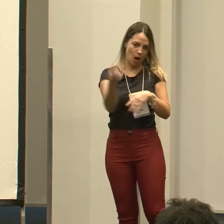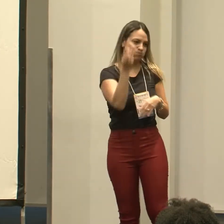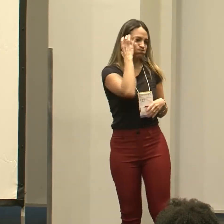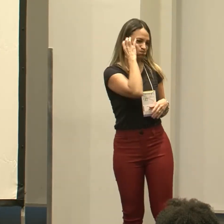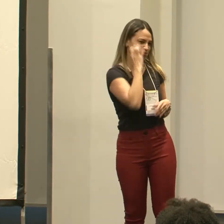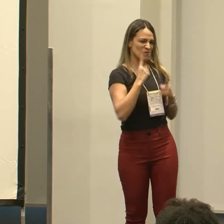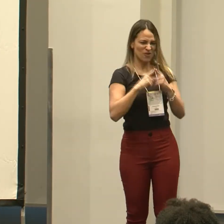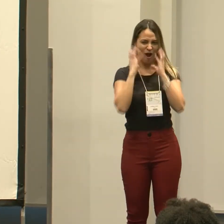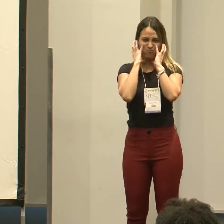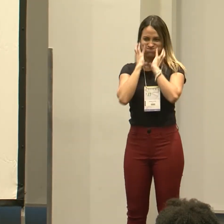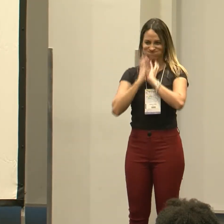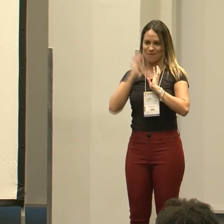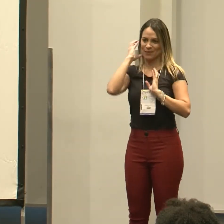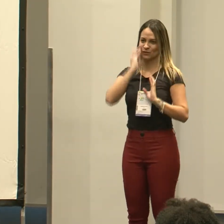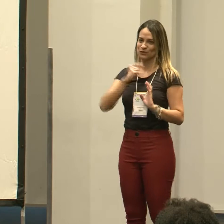perdão, Dom Pedro II.